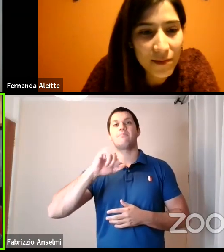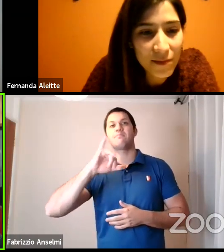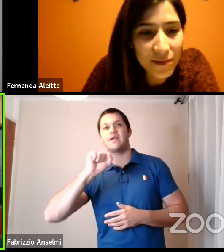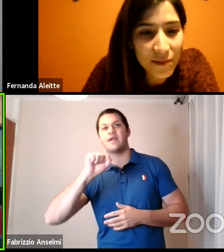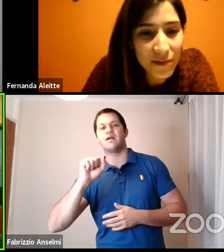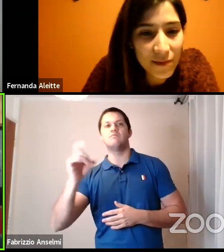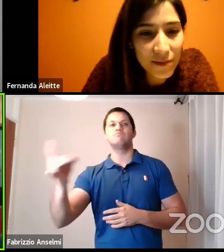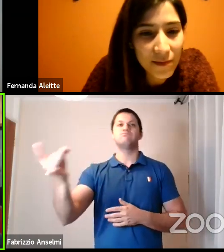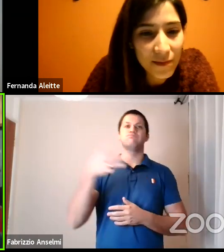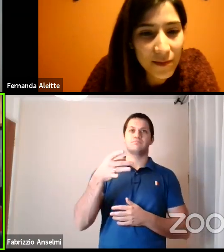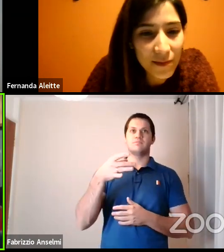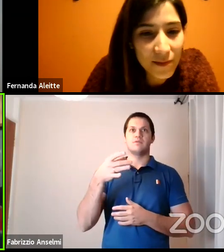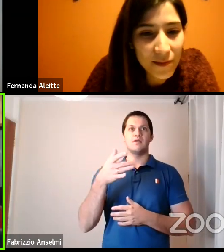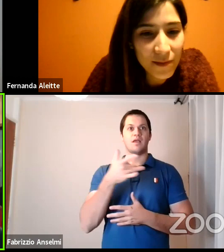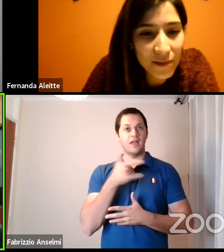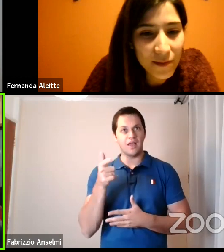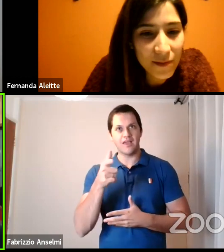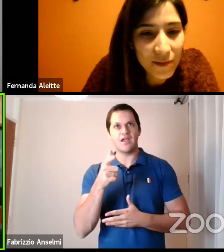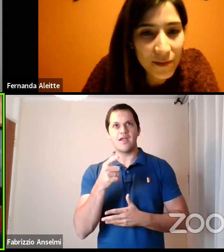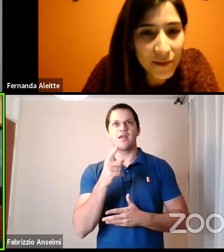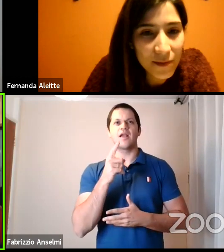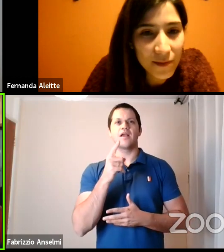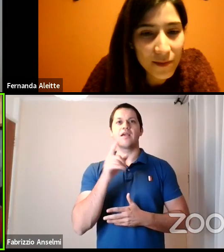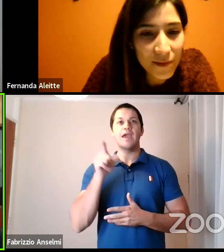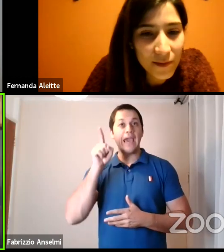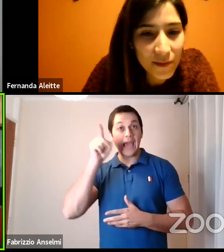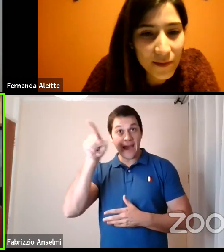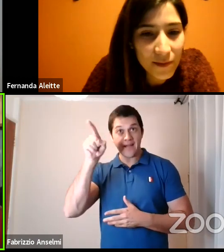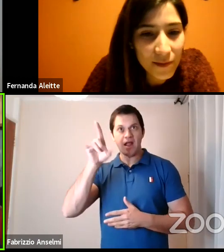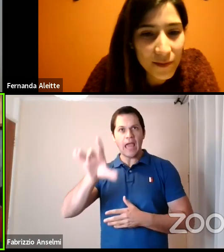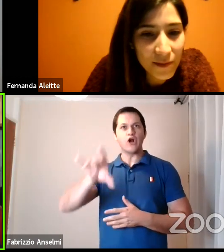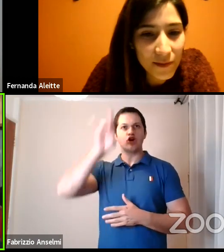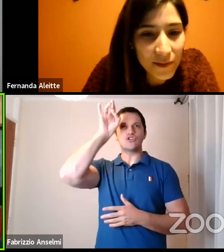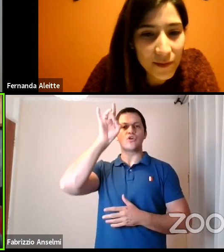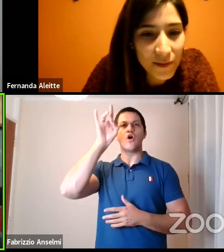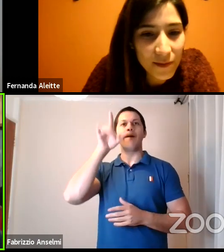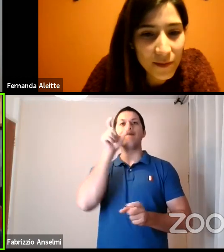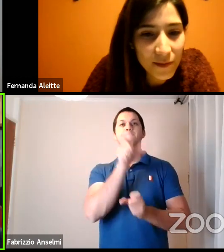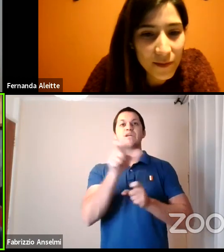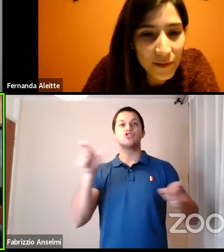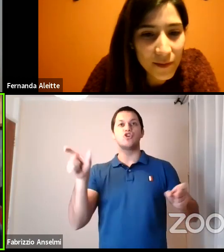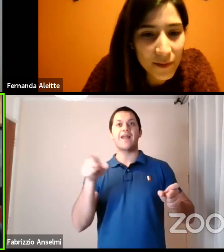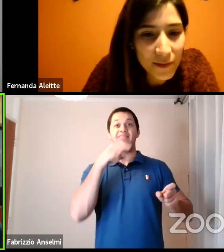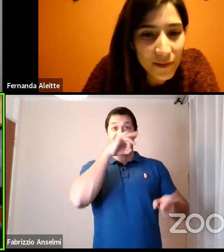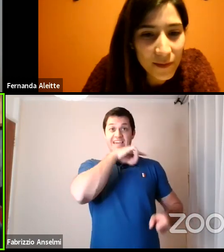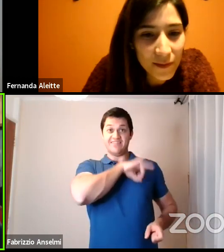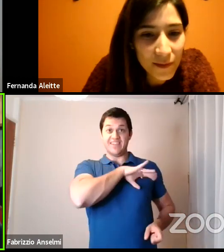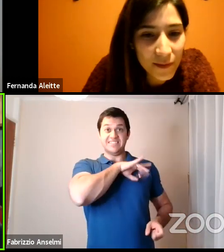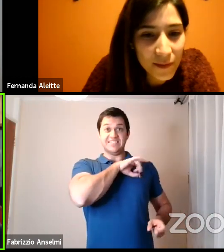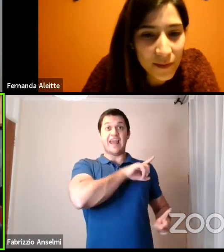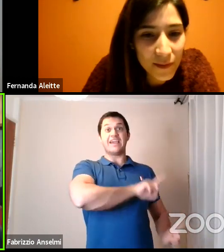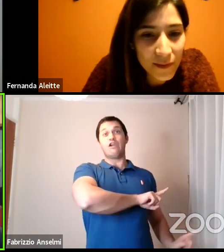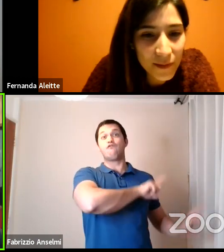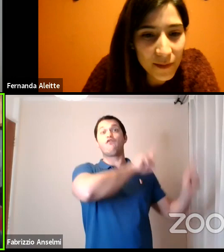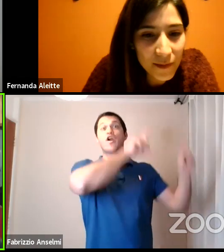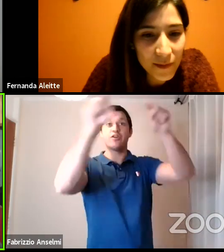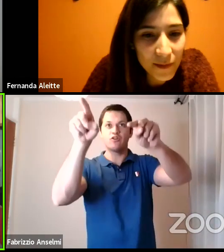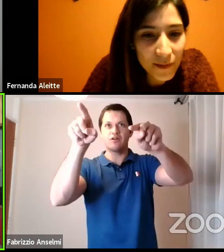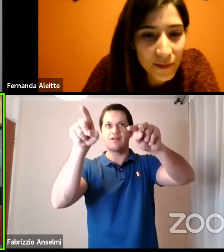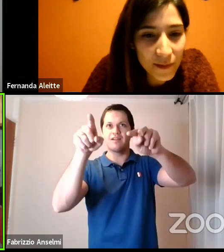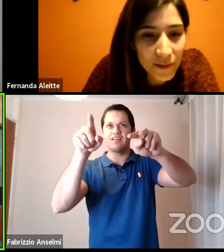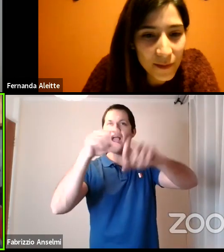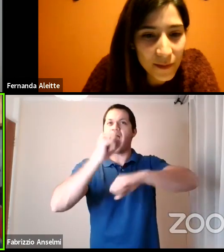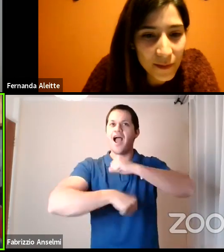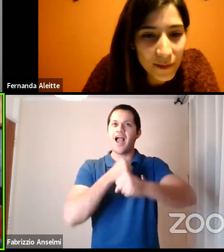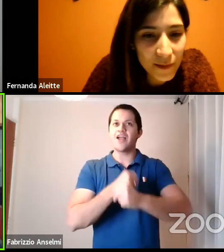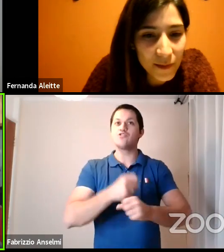delegados de Chile. Él no sé de dónde lo saca, pero él lo tiene, ¿ya? De esto estamos hablando de 1910. Y ahí me topé con un